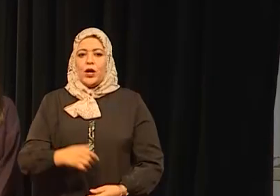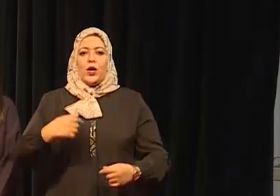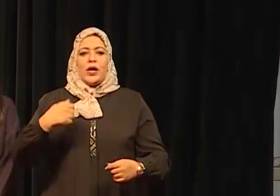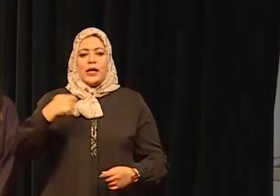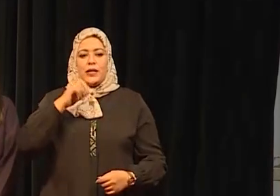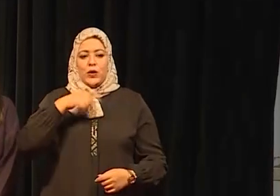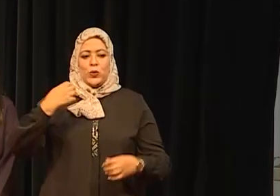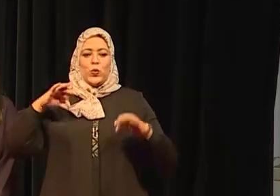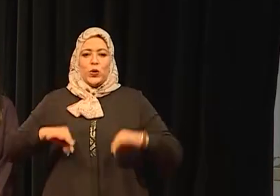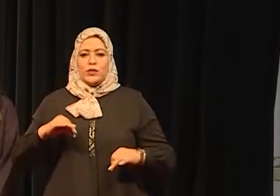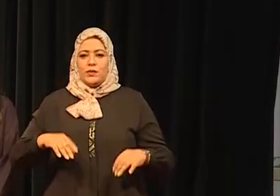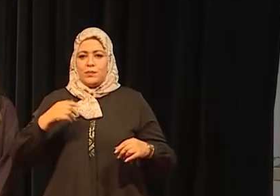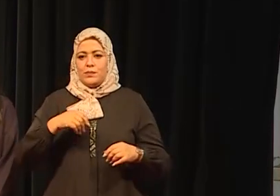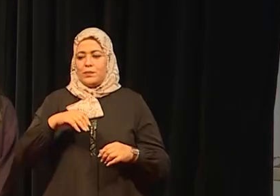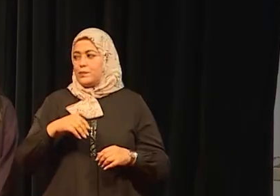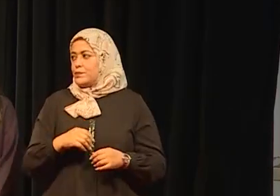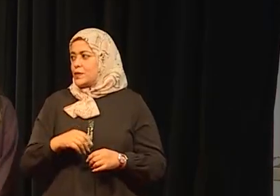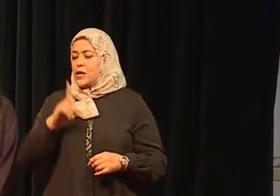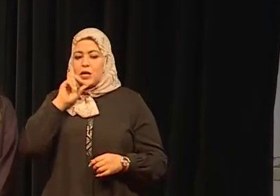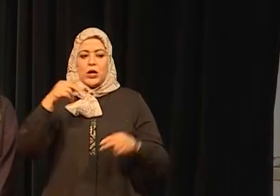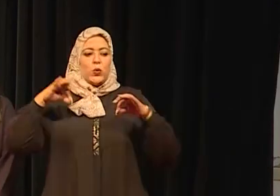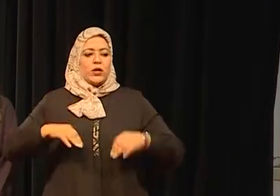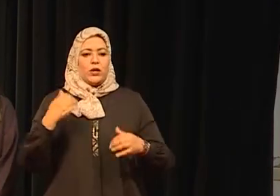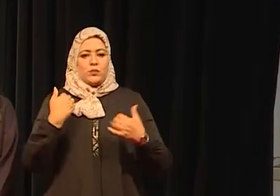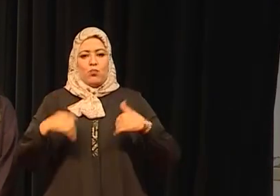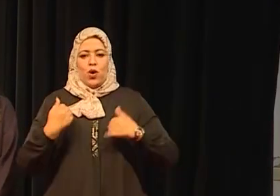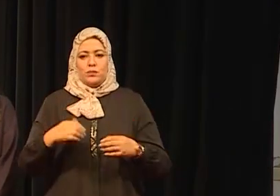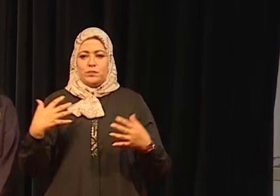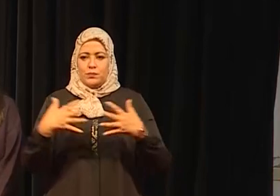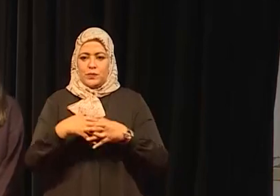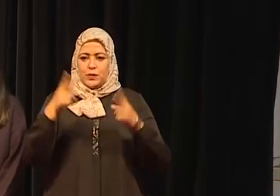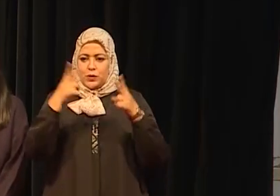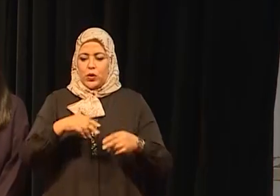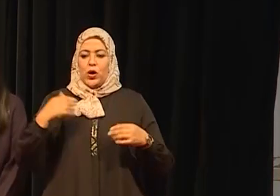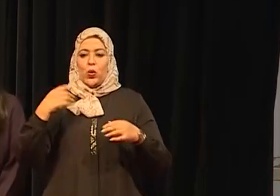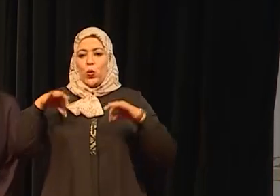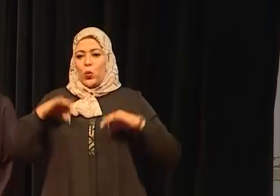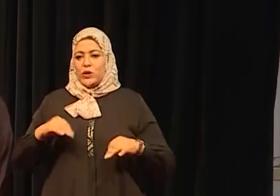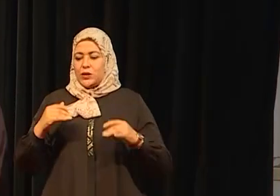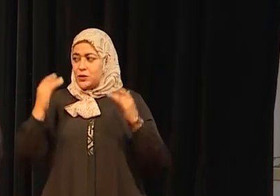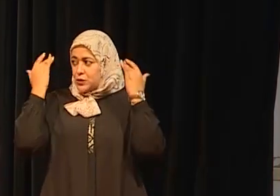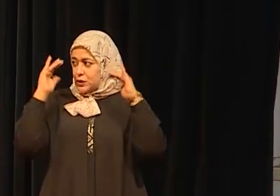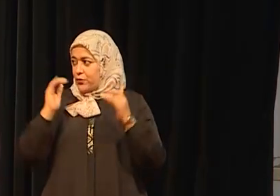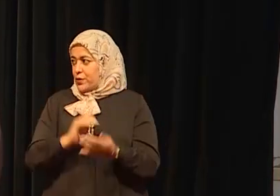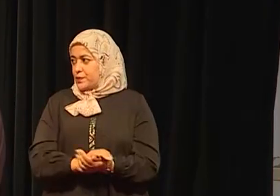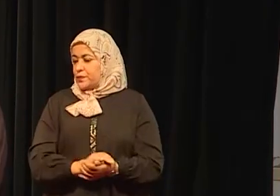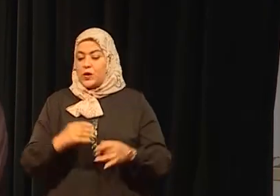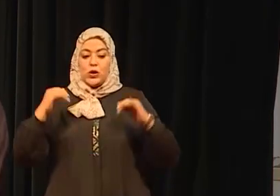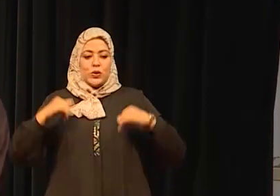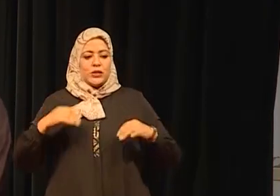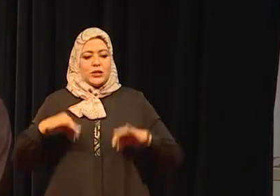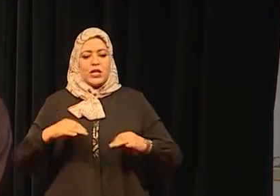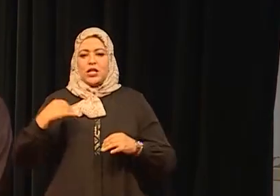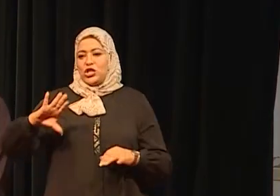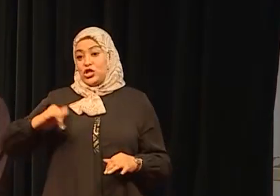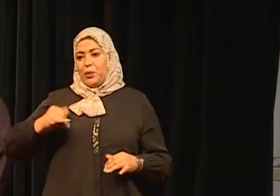وصية المملكة، سيد وزير التضامن والإدماج الاجتماعي والأسرة، سيد وزير